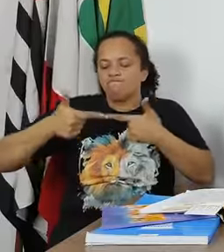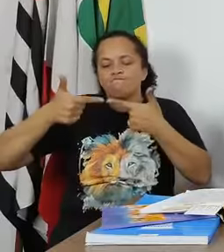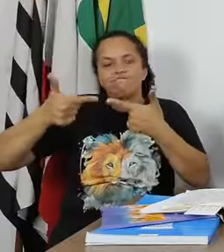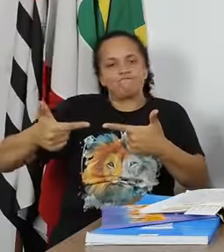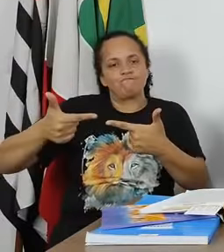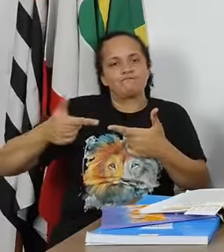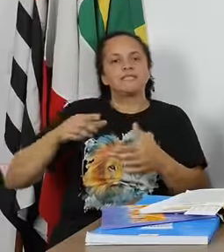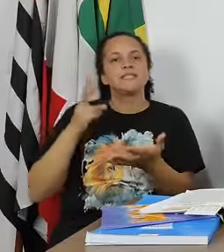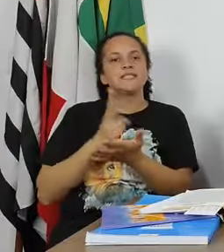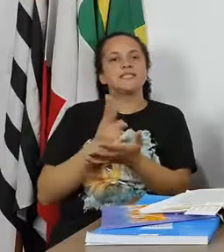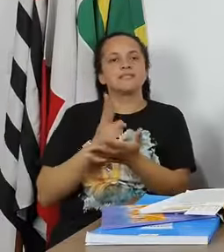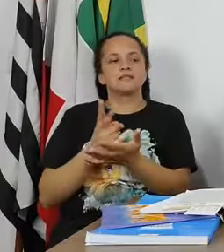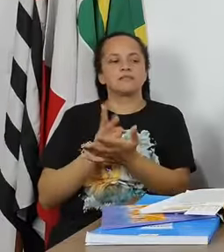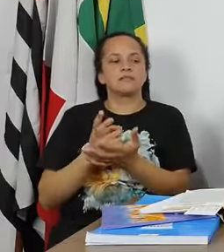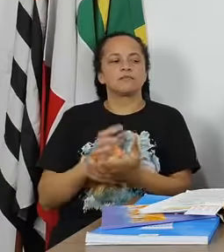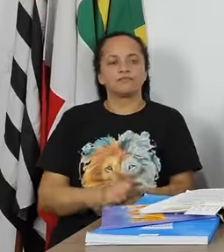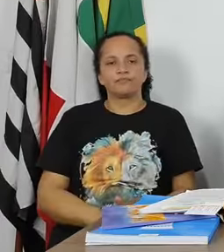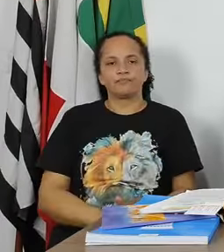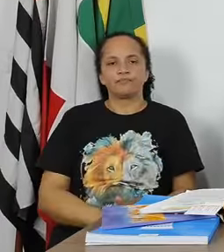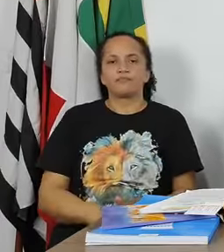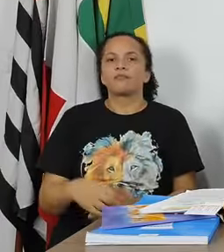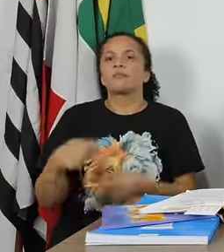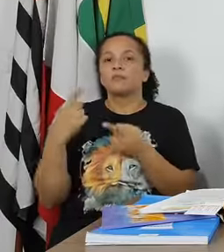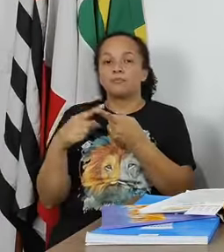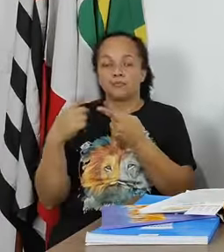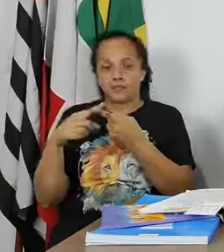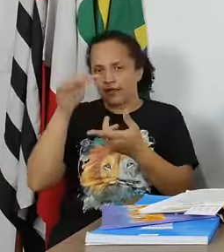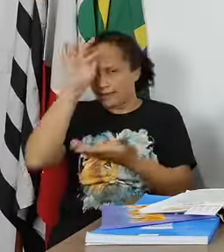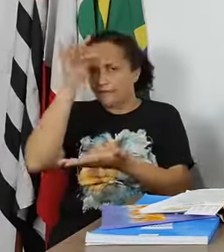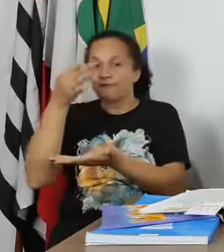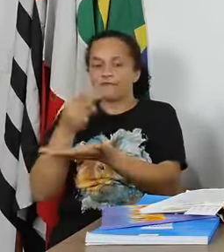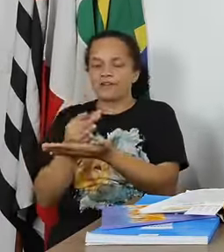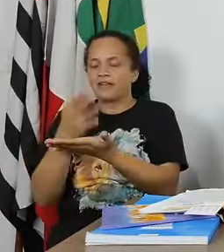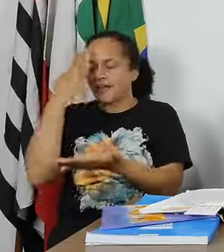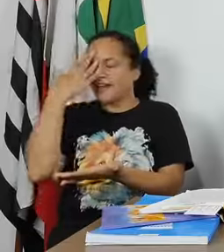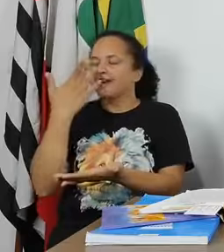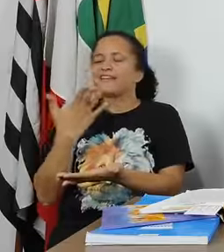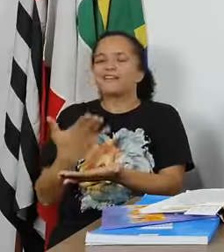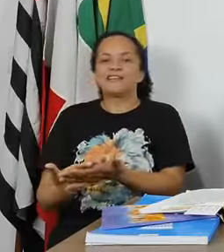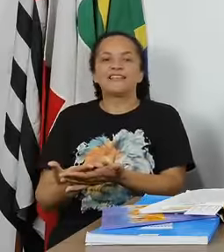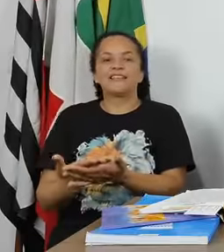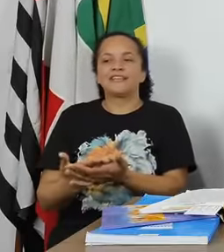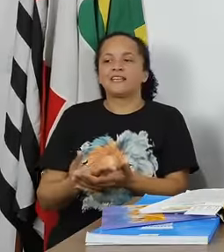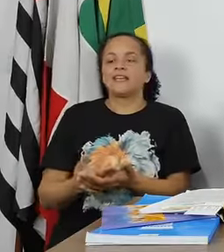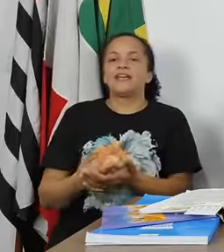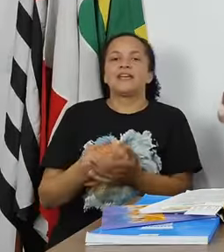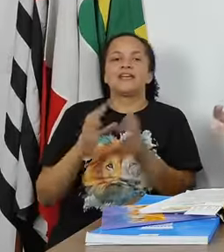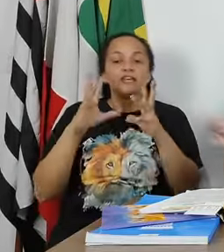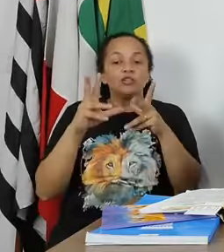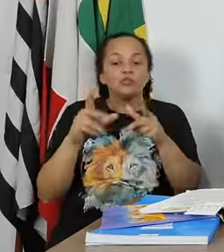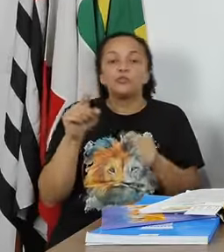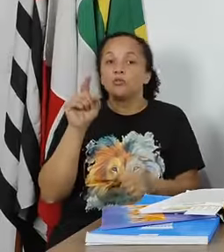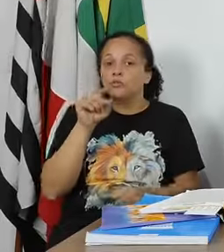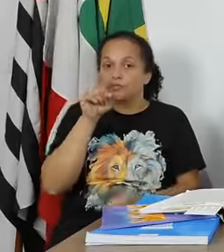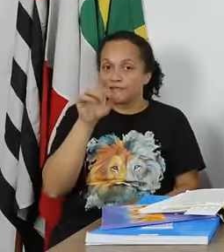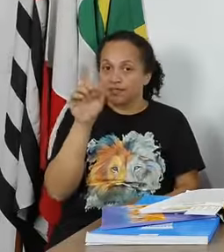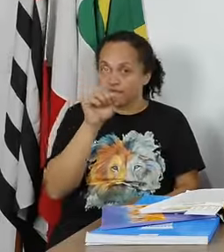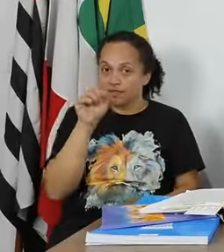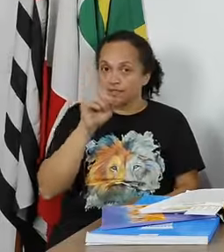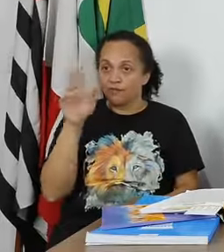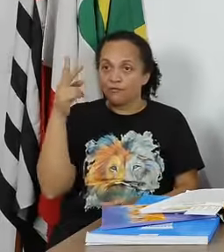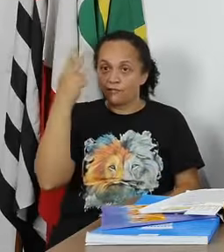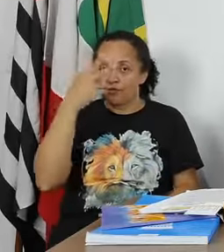fé. Porque fé é acreditar naquilo que não se vê, que não se pode pegar,